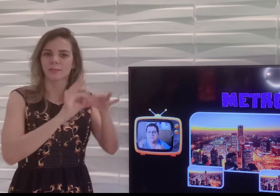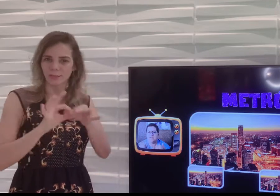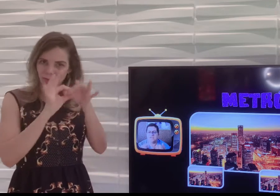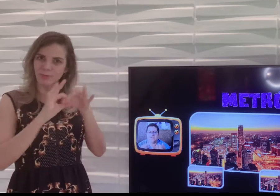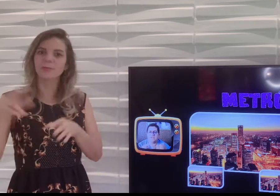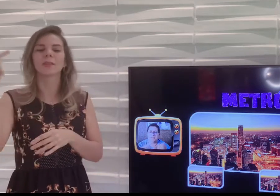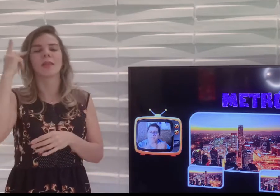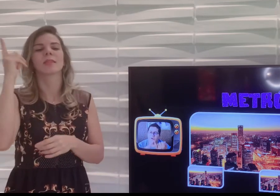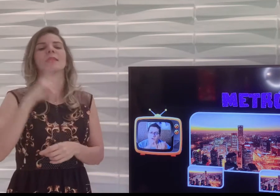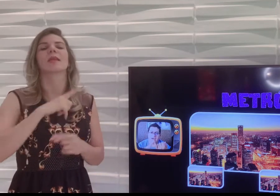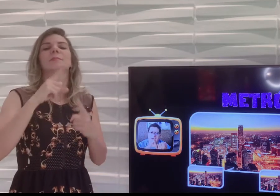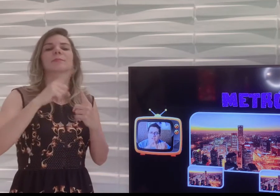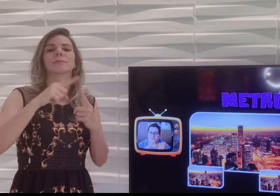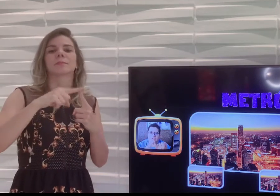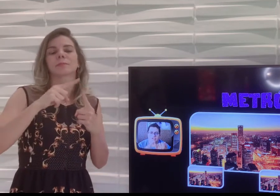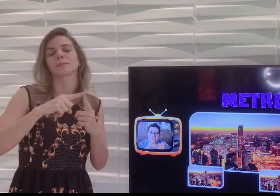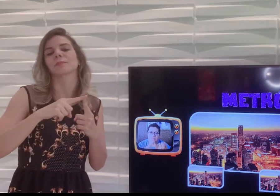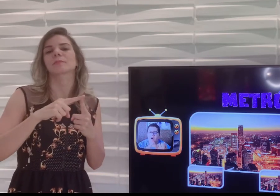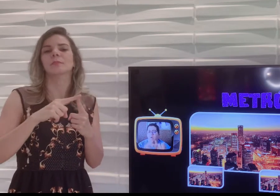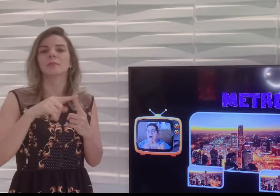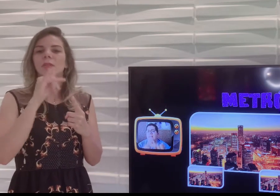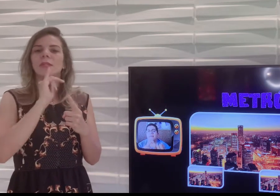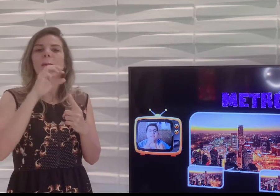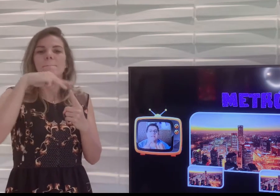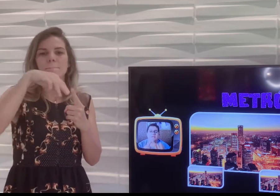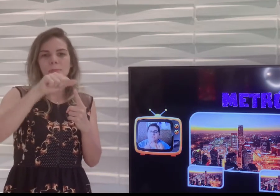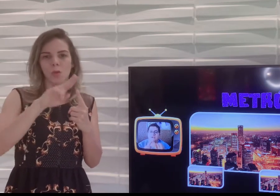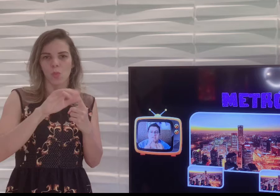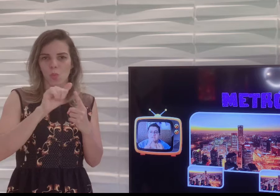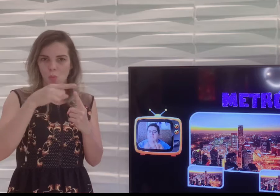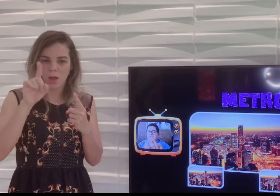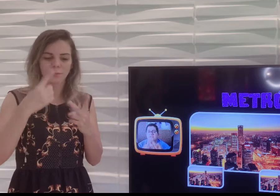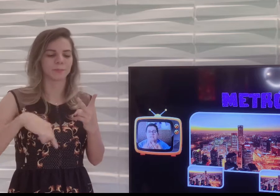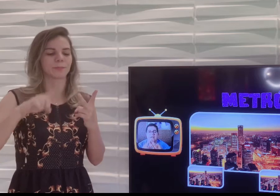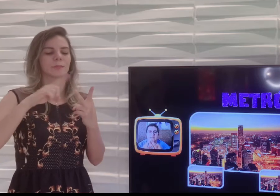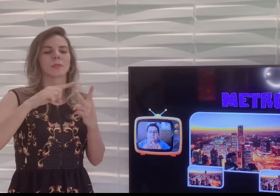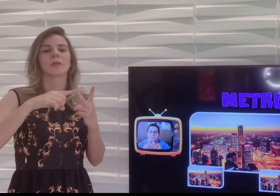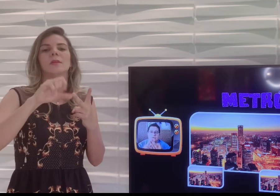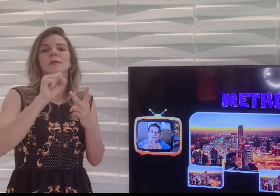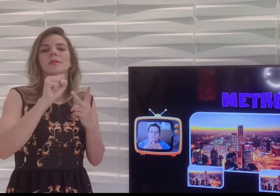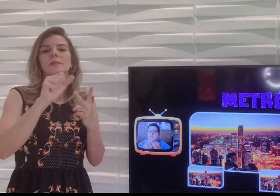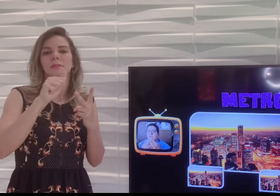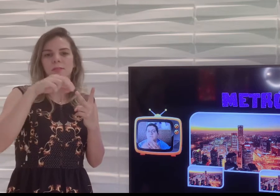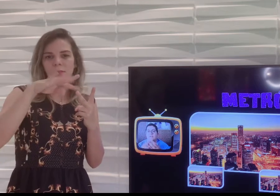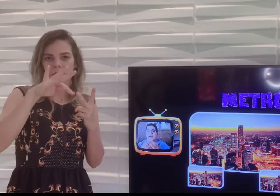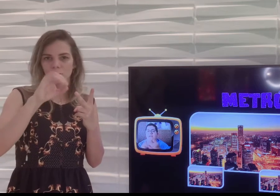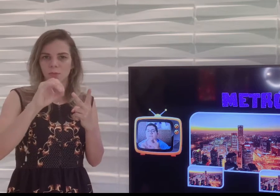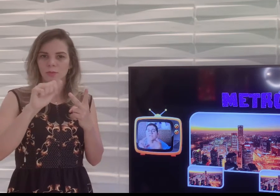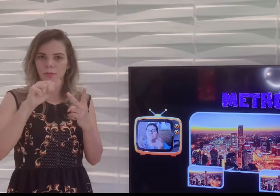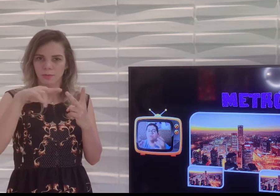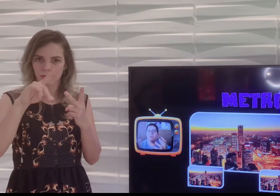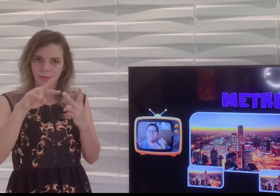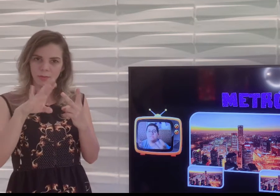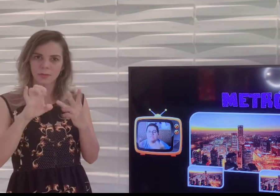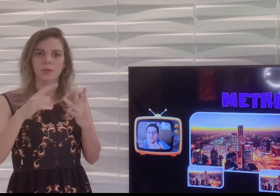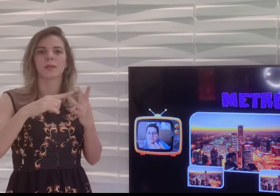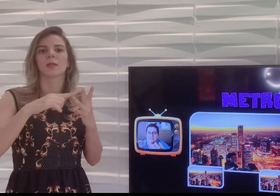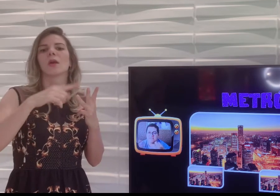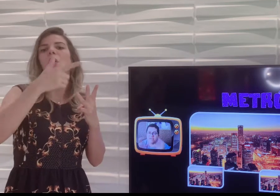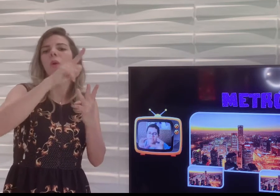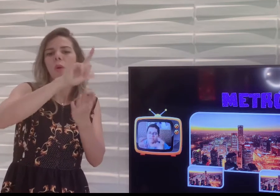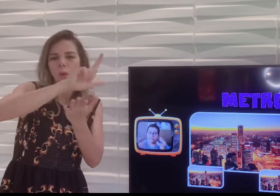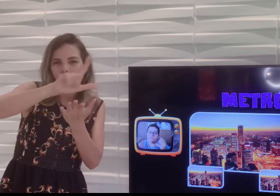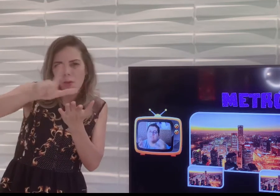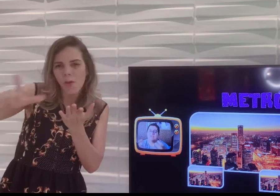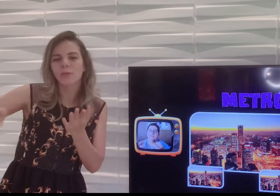Paulo? Temos ali o caso de Mauá, temos o caso de Santo André, temos o caso de São Bernardo, entre outras